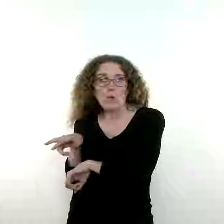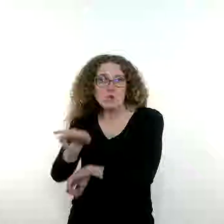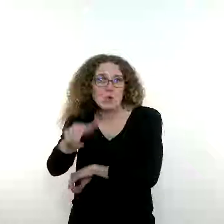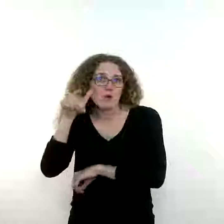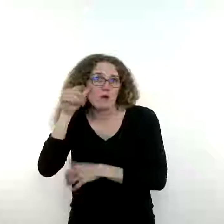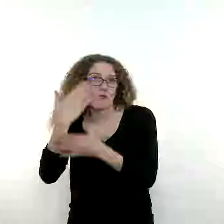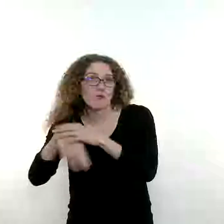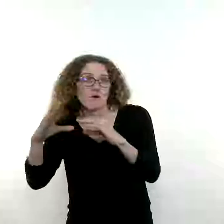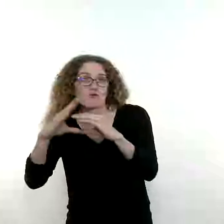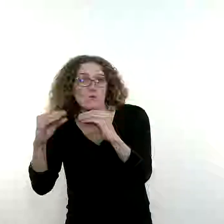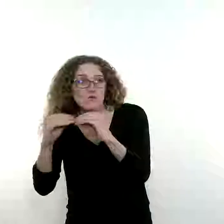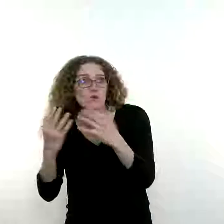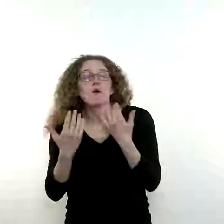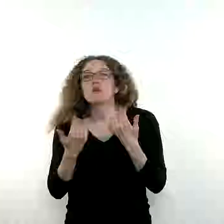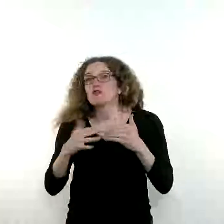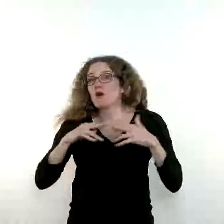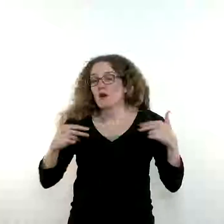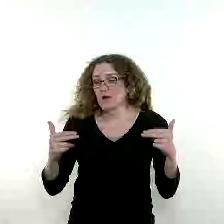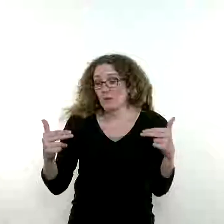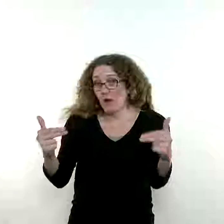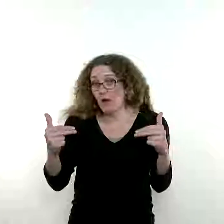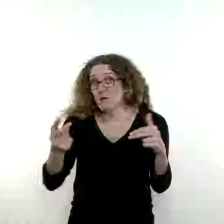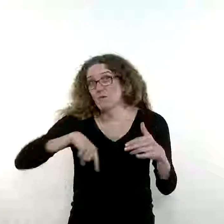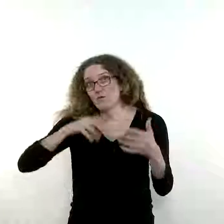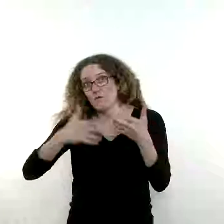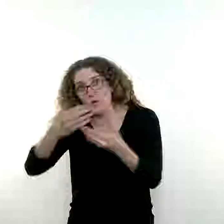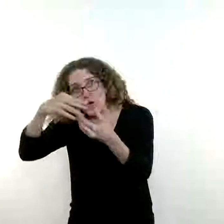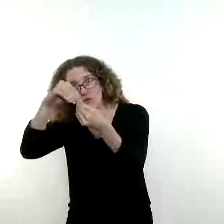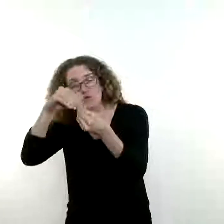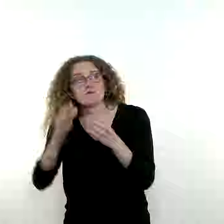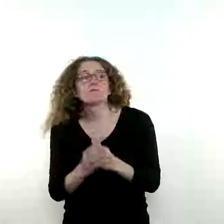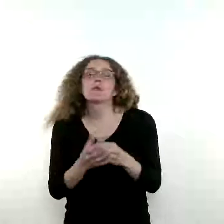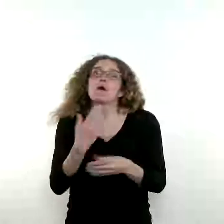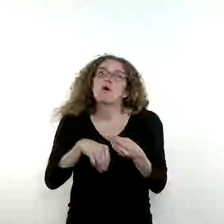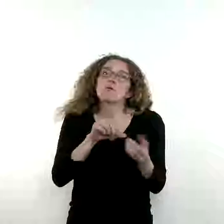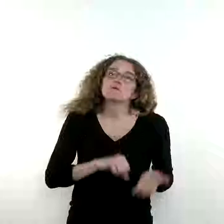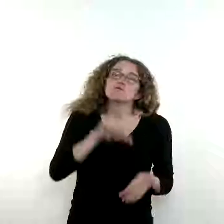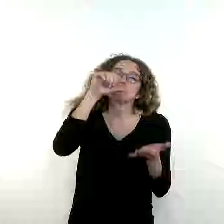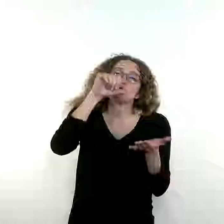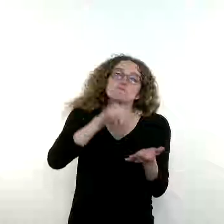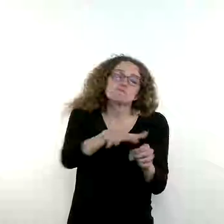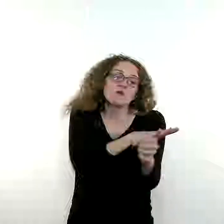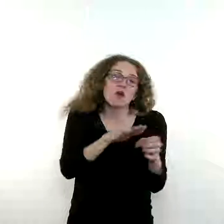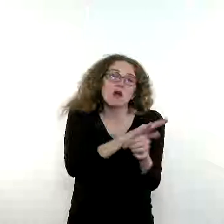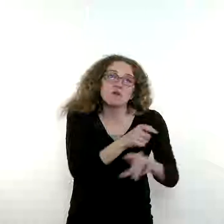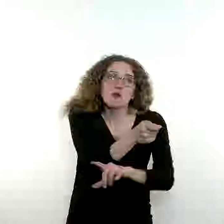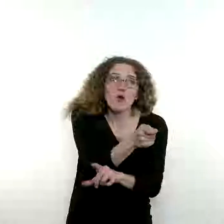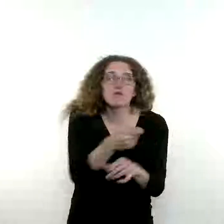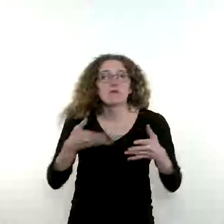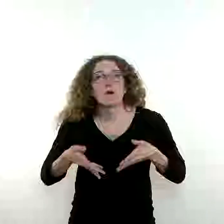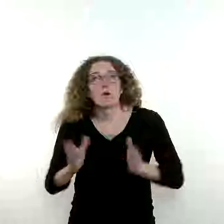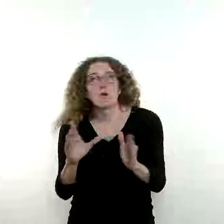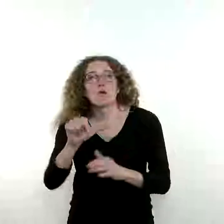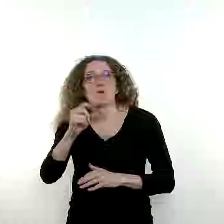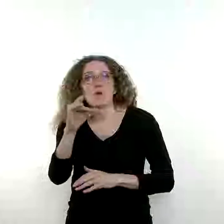les équipements déjà existants et les centralités urbaines sur le secteur Antigone et l'avenue de l'Odève. Et enfin, un certain nombre de caméras sur